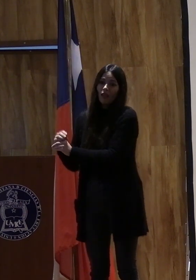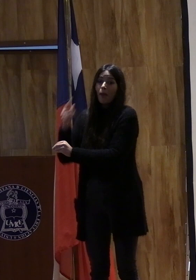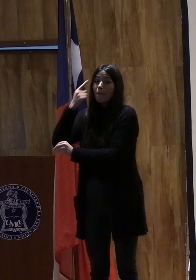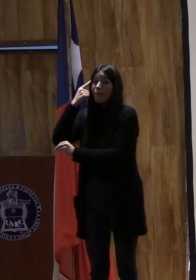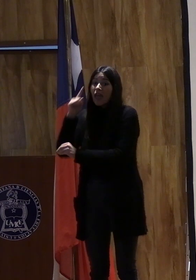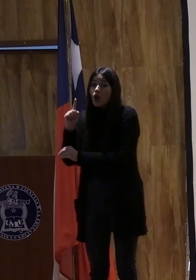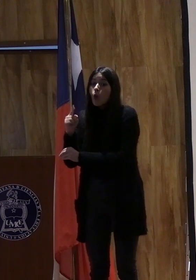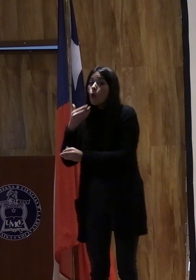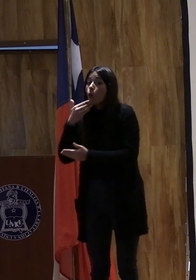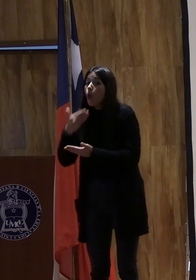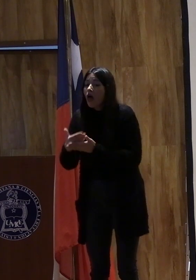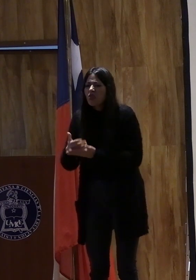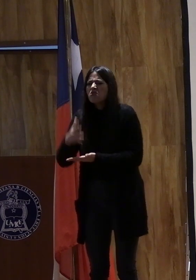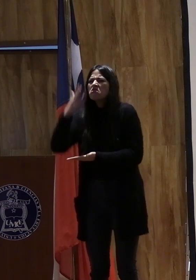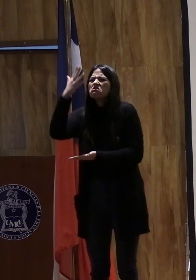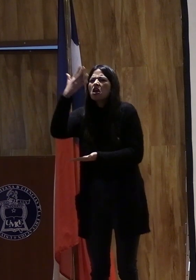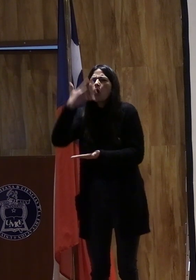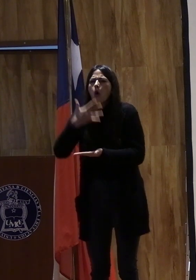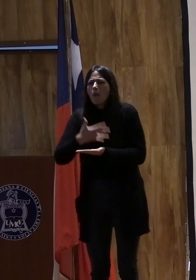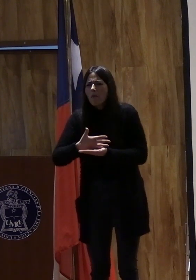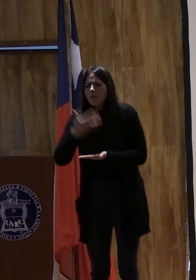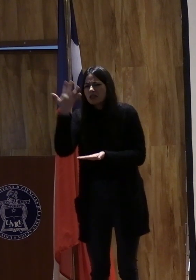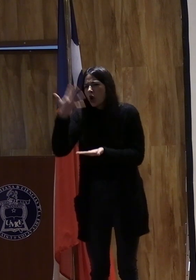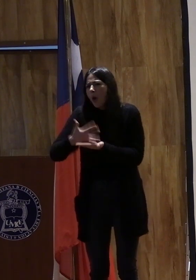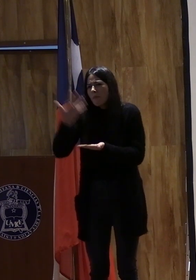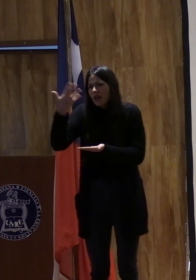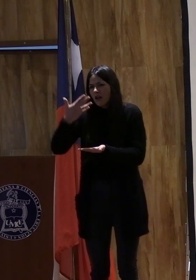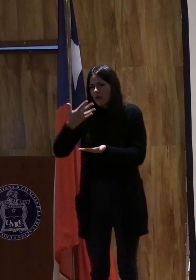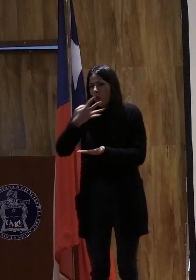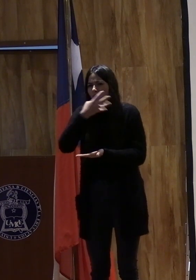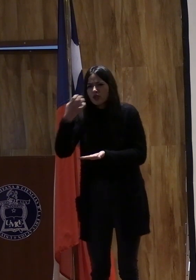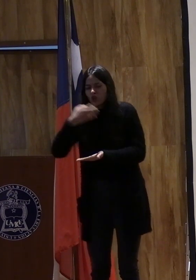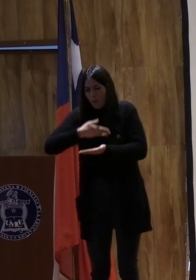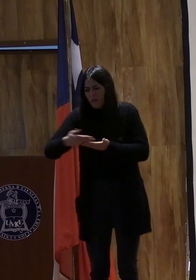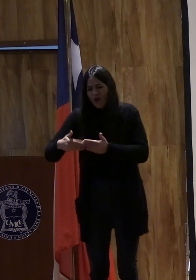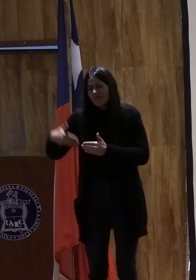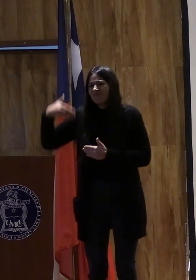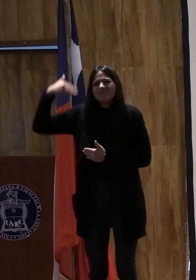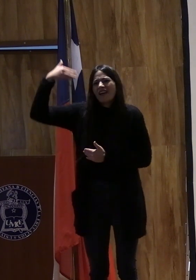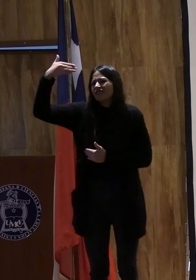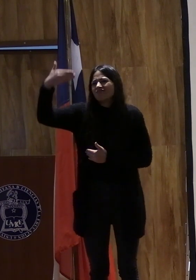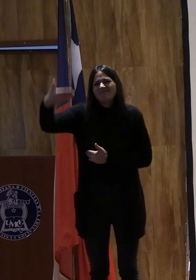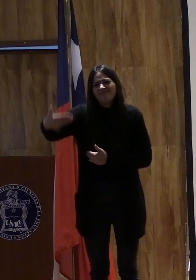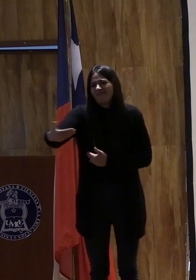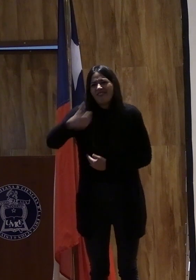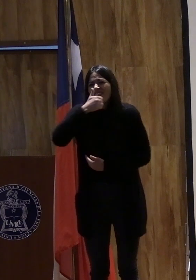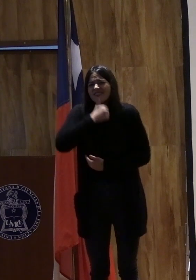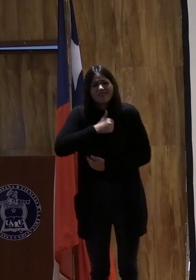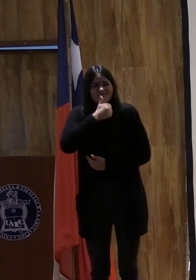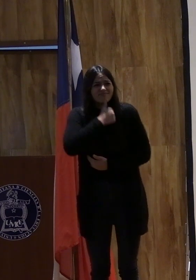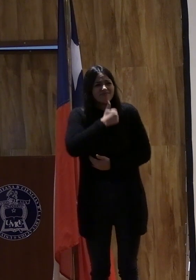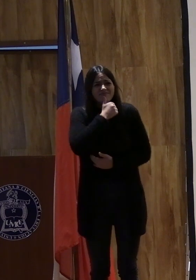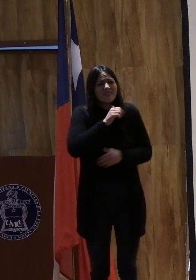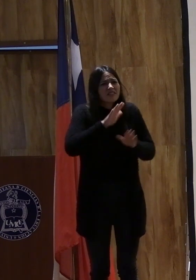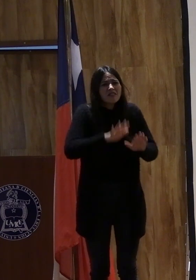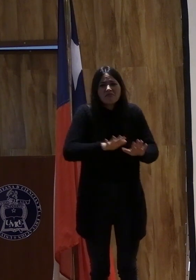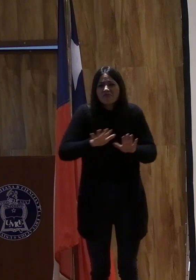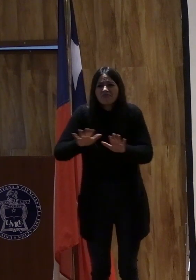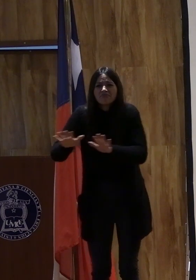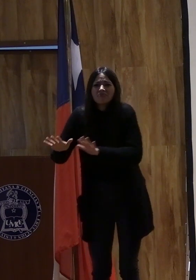en 5.400 millones de años más. Hay varios, ahí vamos a ir en el gobierno